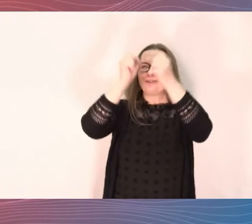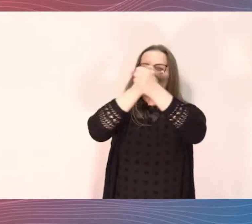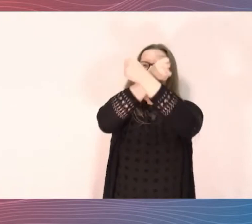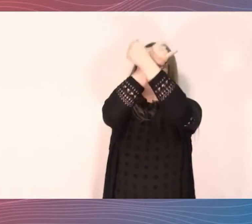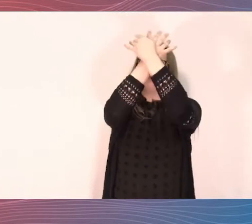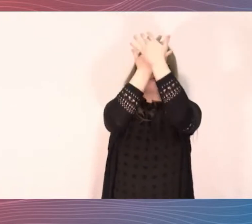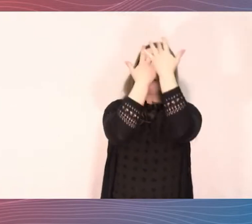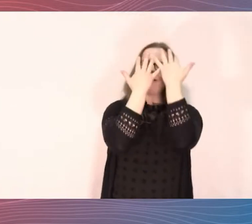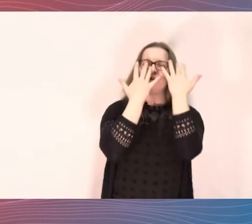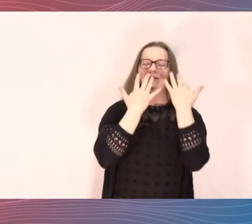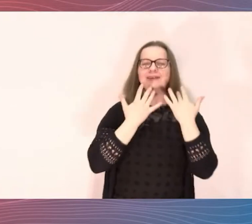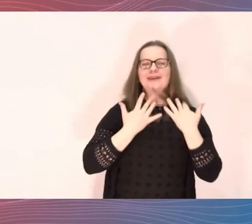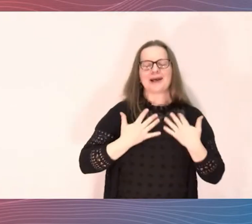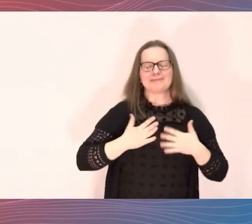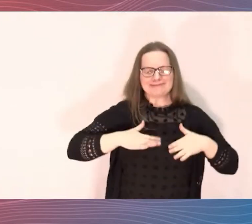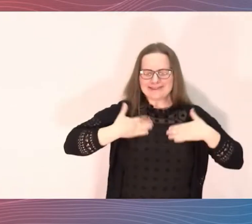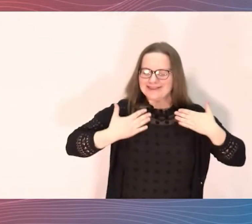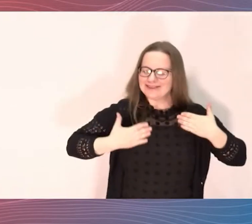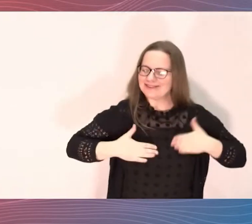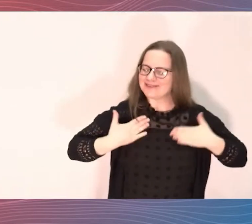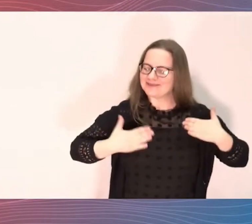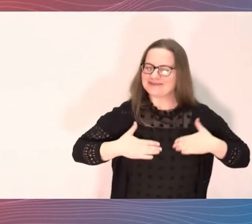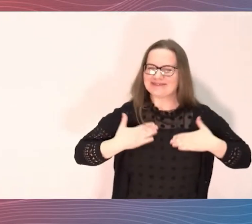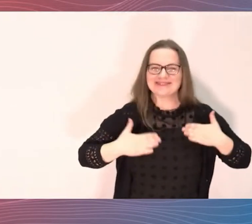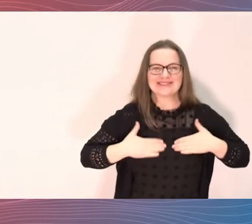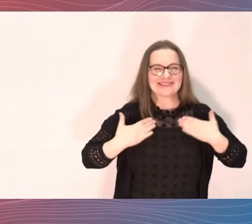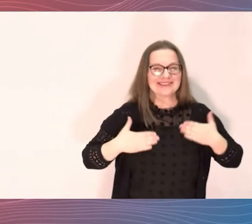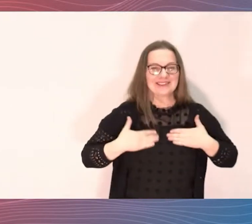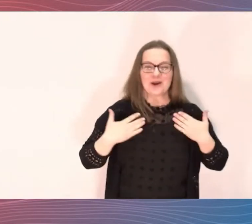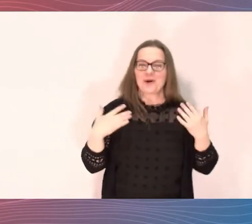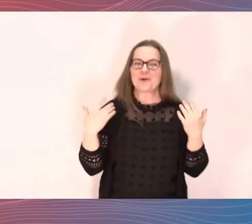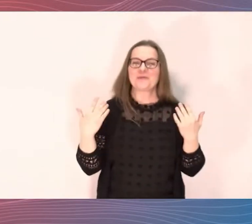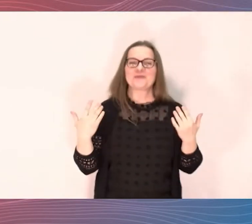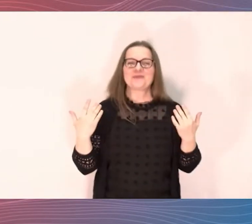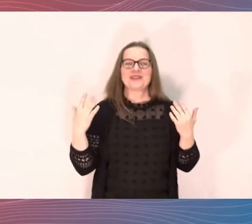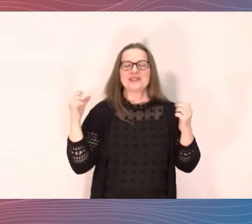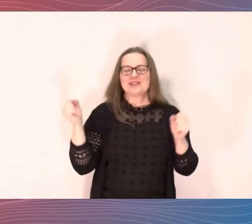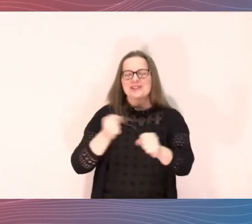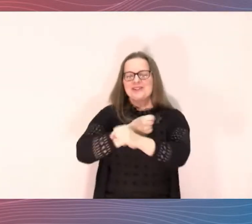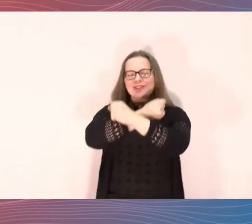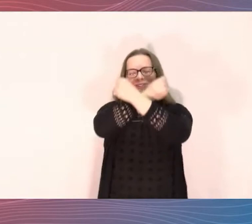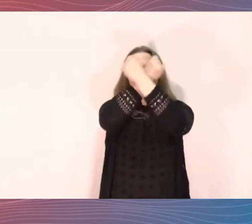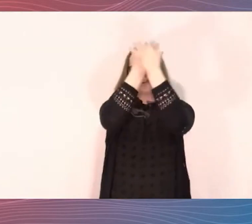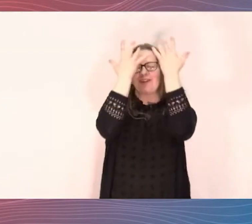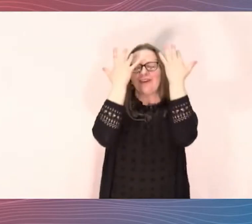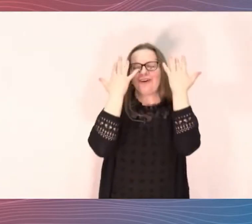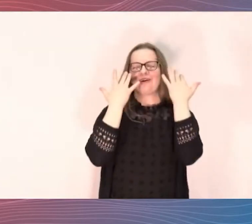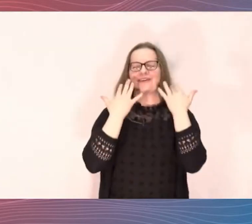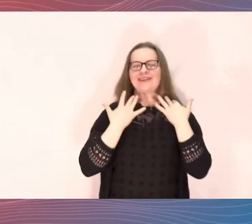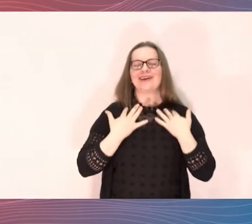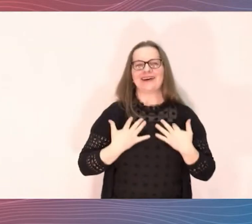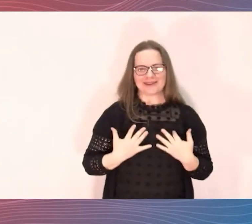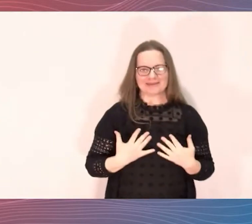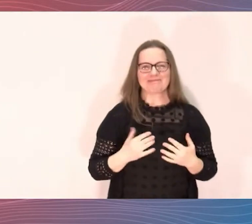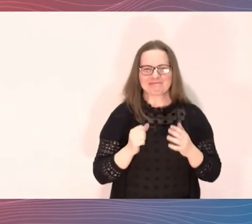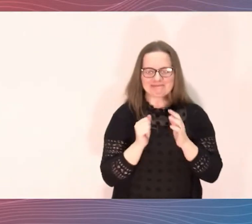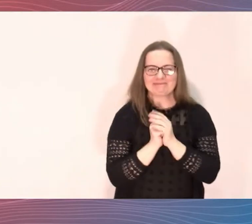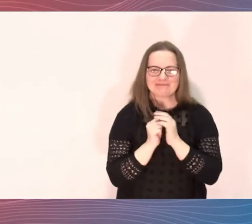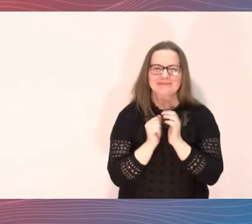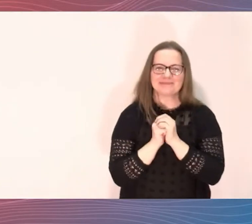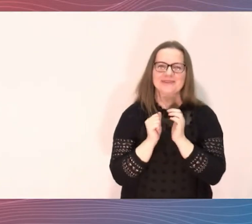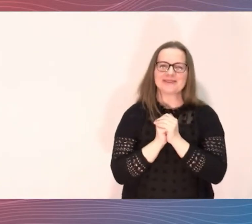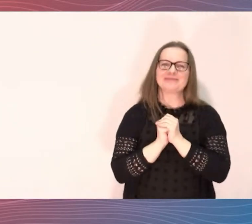exultando com alegria indizível, cheia de glória. Amém!